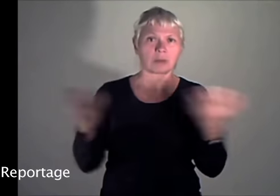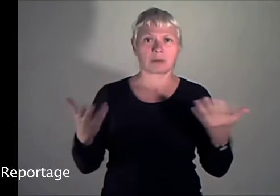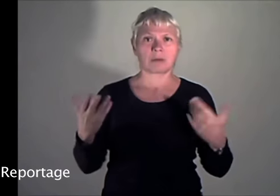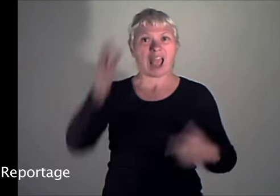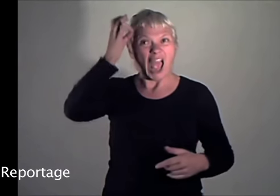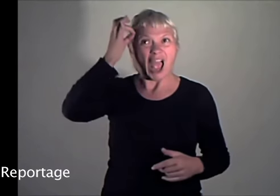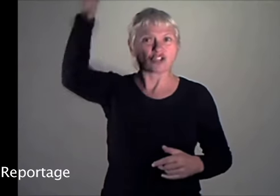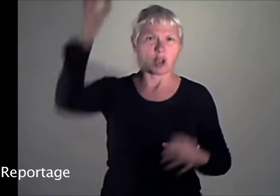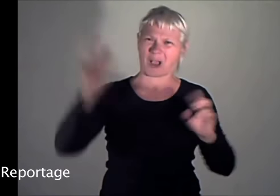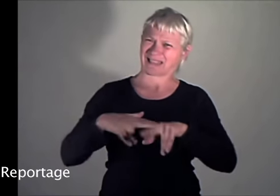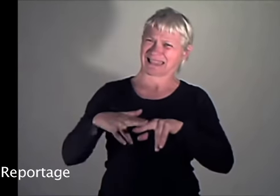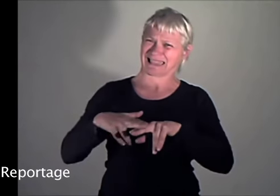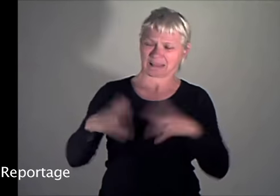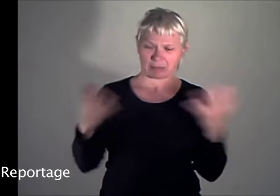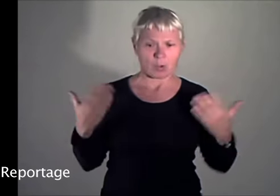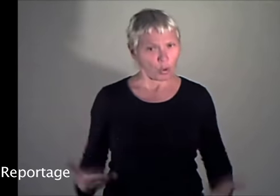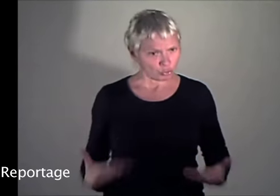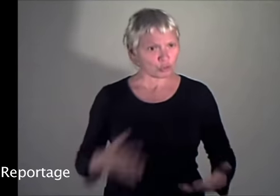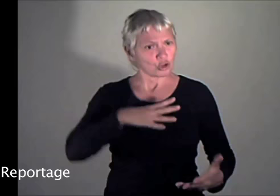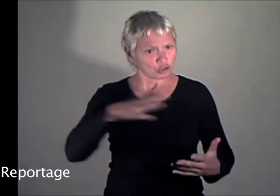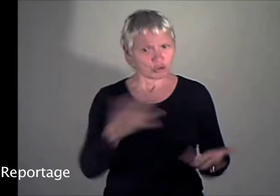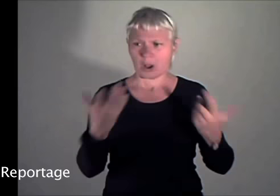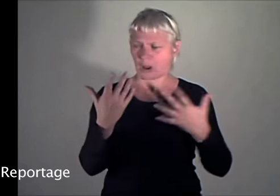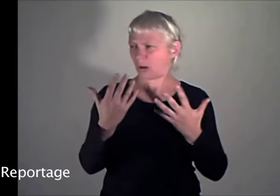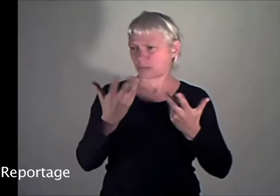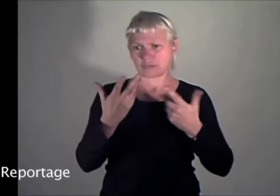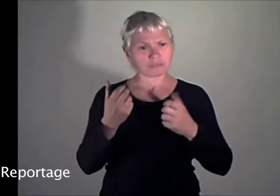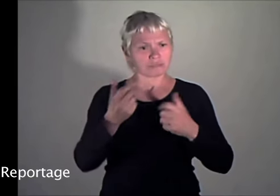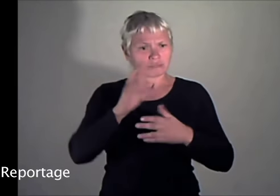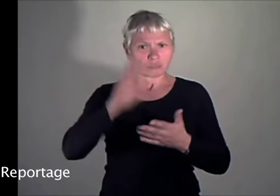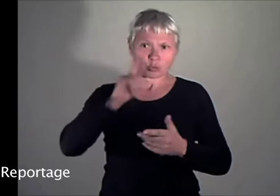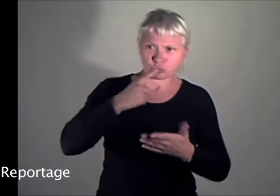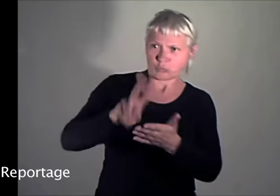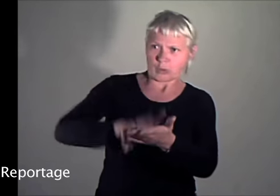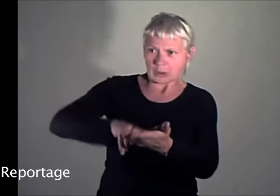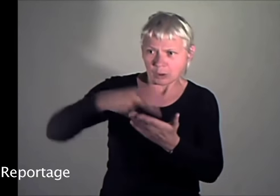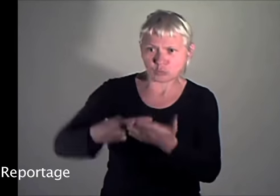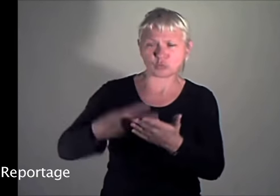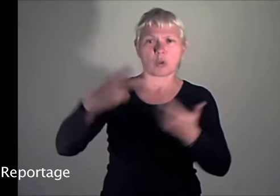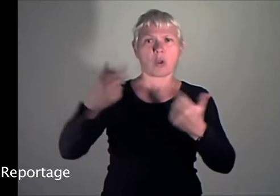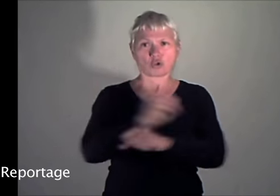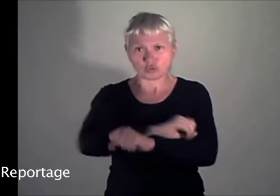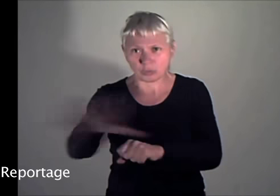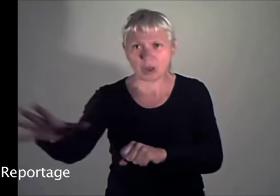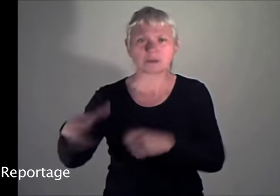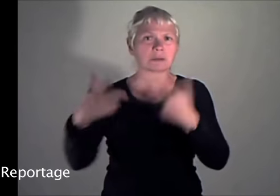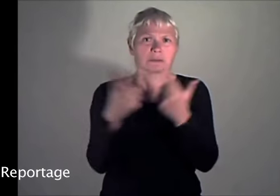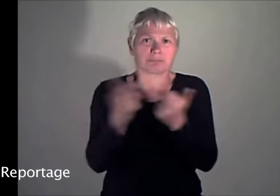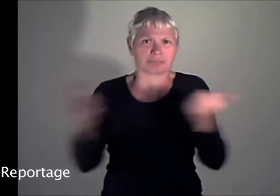avait aucun ingénieur. Aujourd'hui, on peut dire qu'il y a des sourds qui sont dans la création, qui sont directeurs, qui sont journalistes, qui sont traducteurs, et